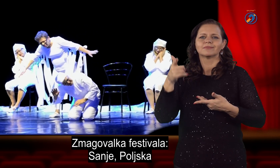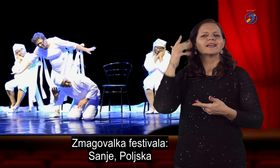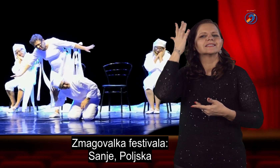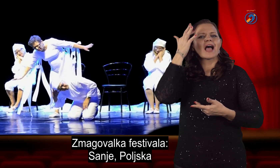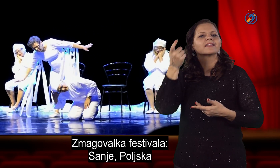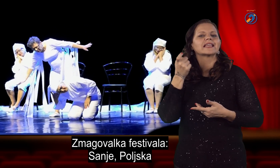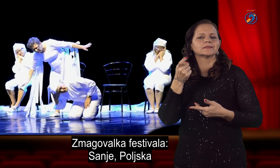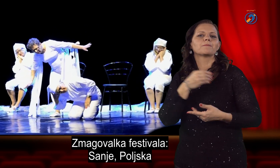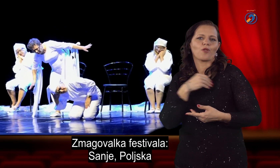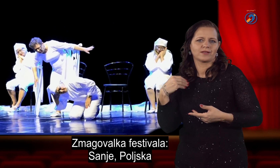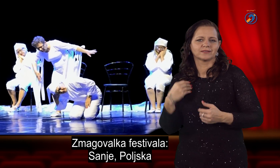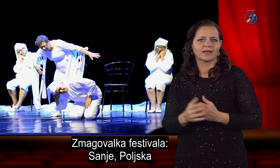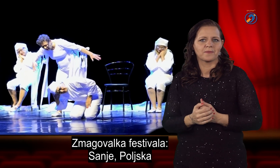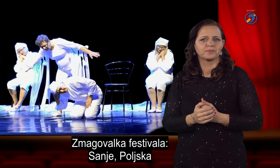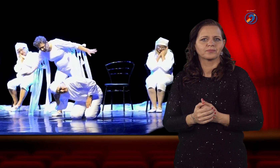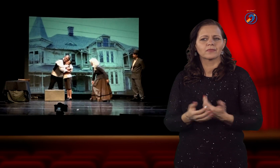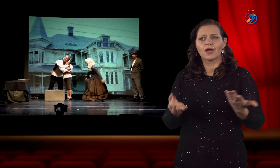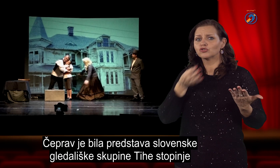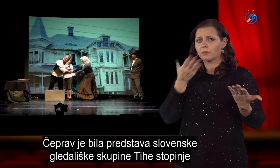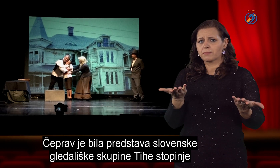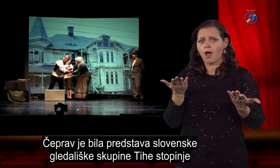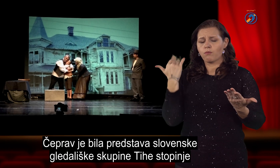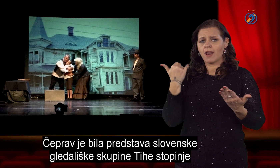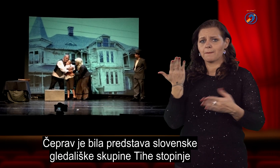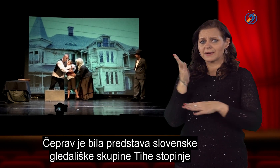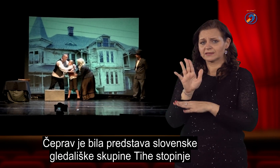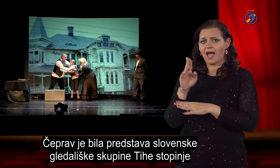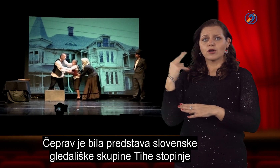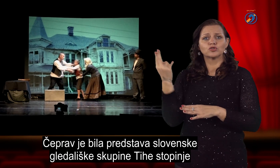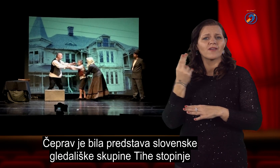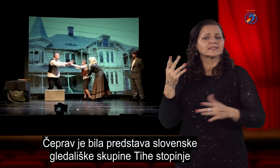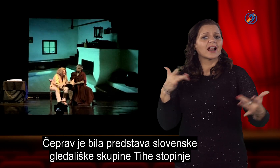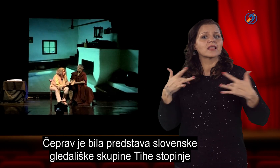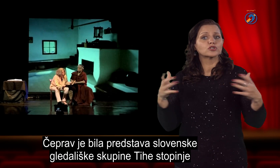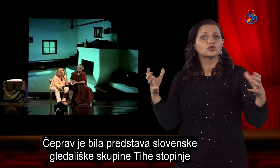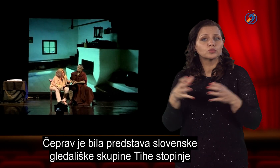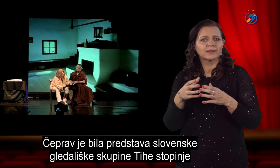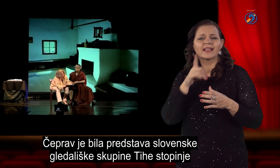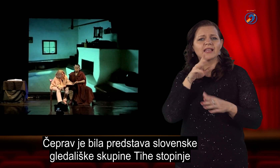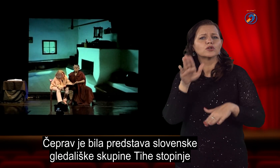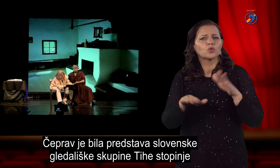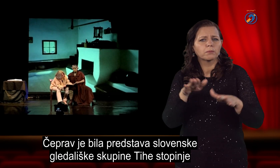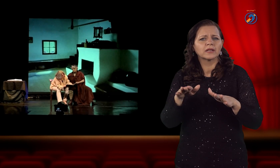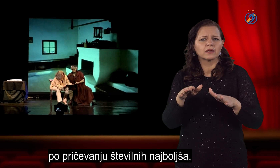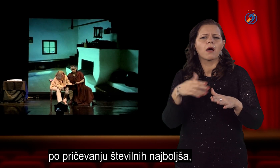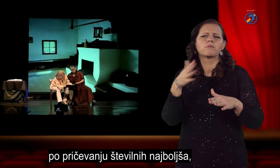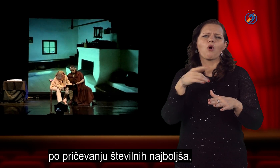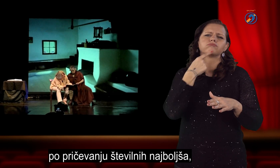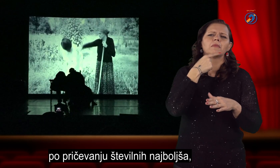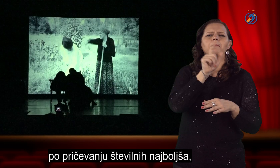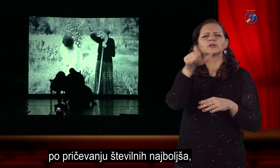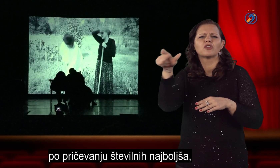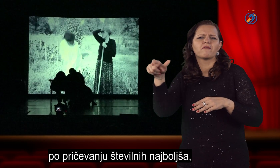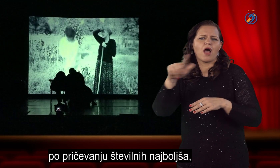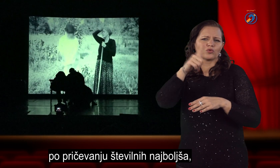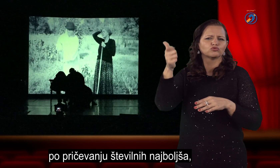festivala, Sanje, Poljska. Čeprav je bila predstava slovenske gledališke skupine Tihe stopinje